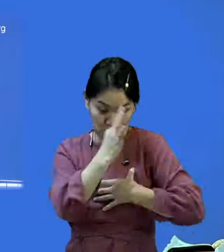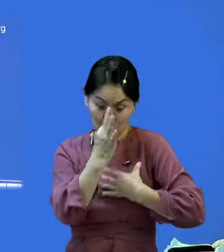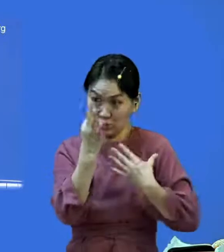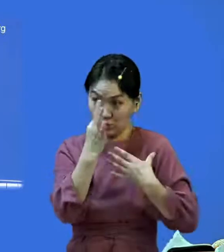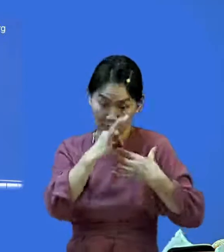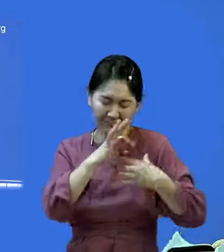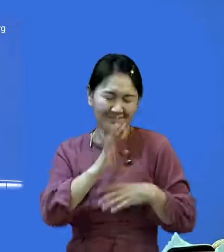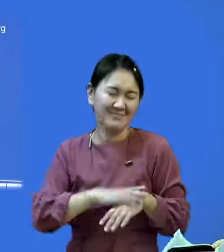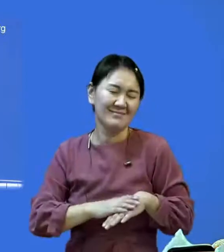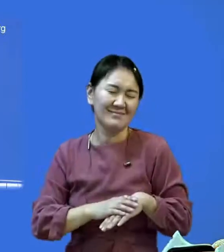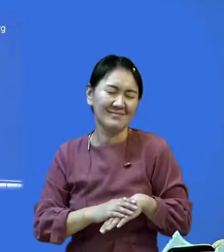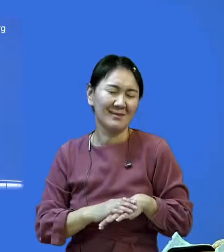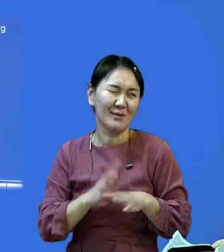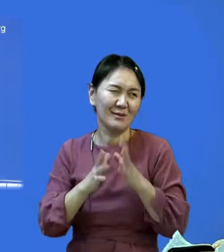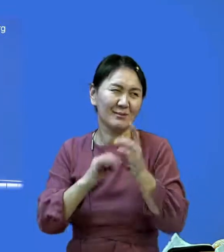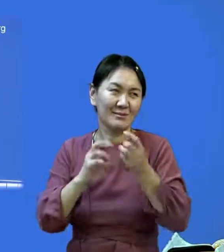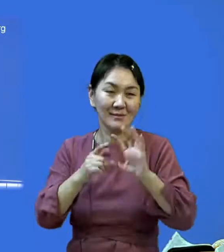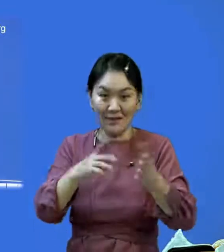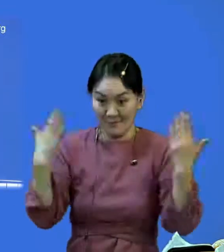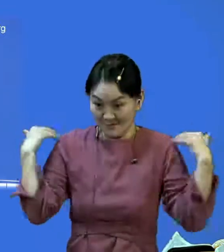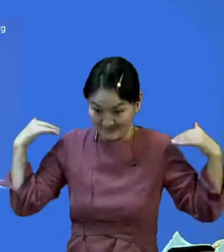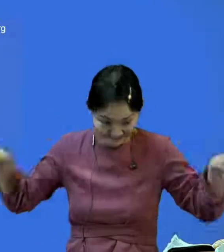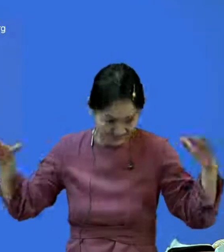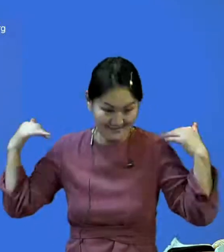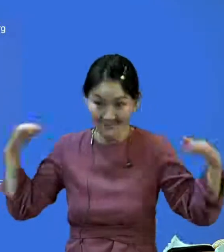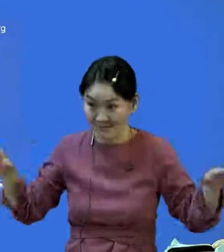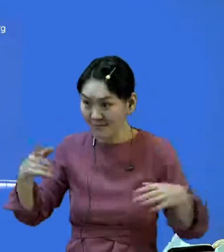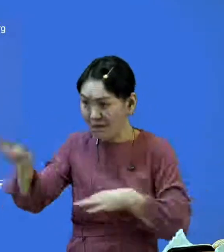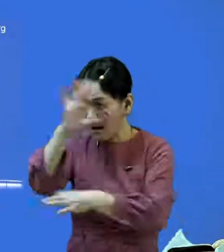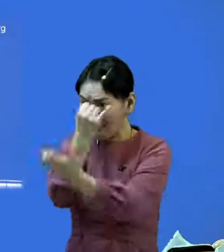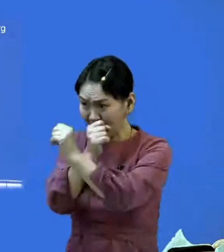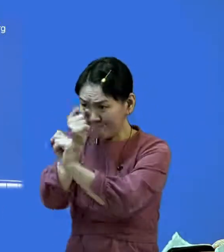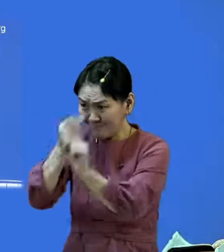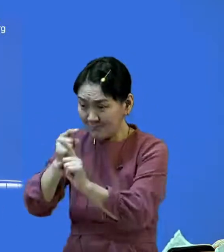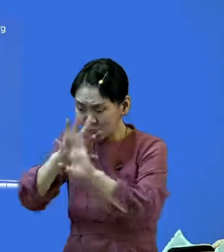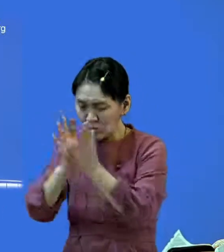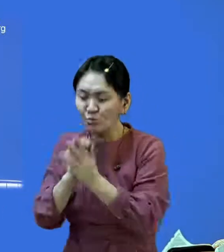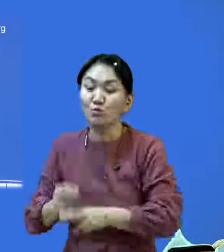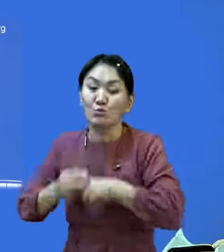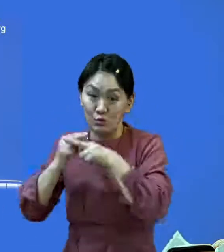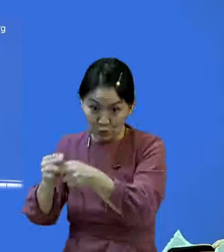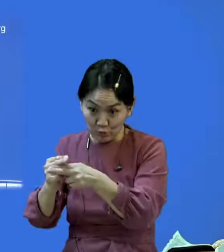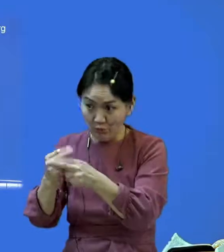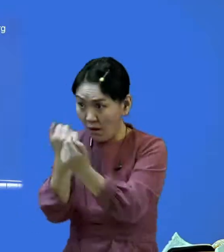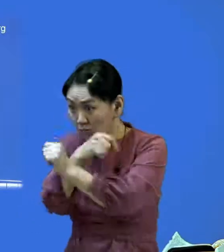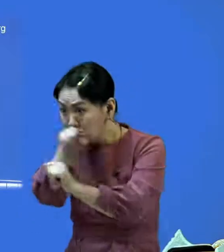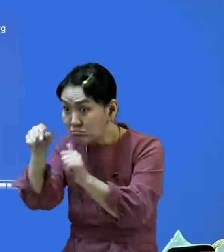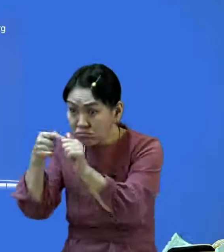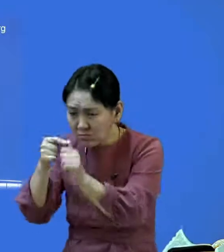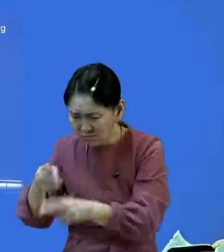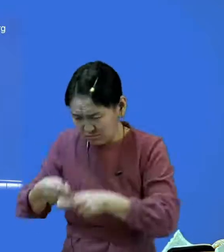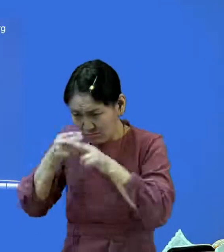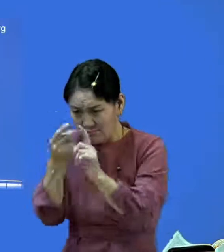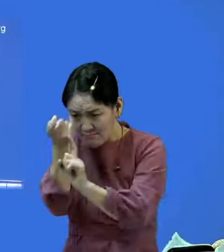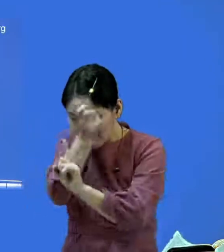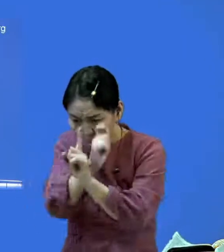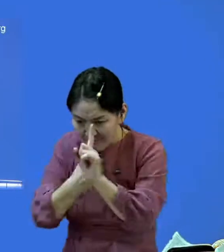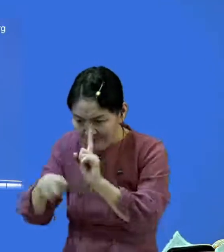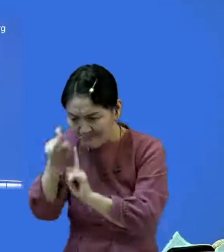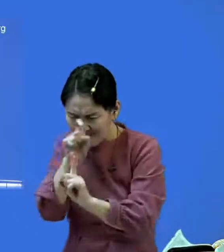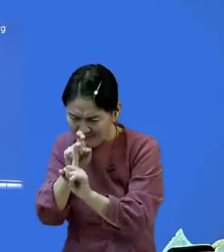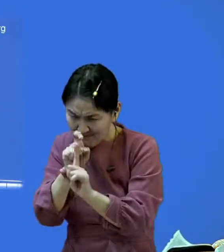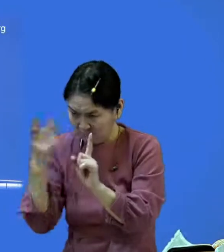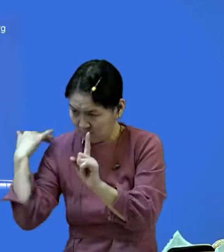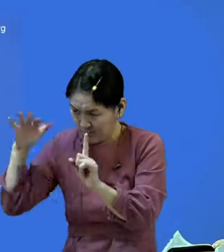тусалдаг аврагдсан хүмүүст тусалдаг аврагдсан хүмүүсийг сахин хамгаалдаг тэгээд диваажин руу орох хүртэл удирдах